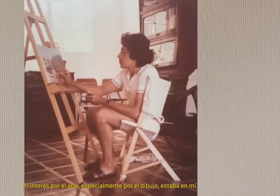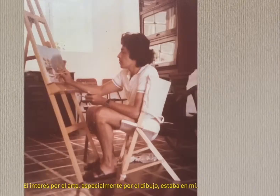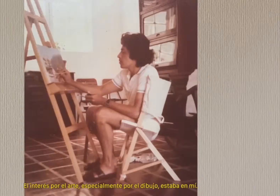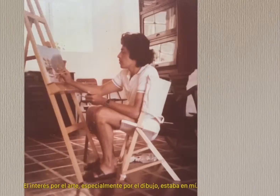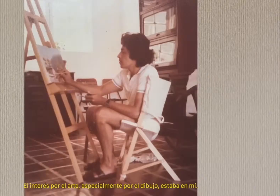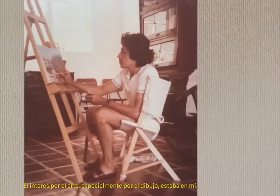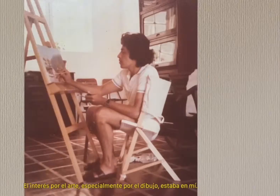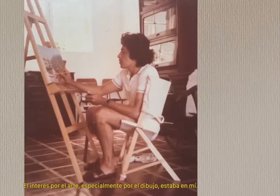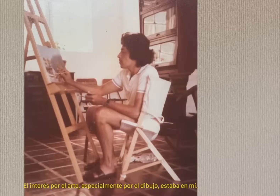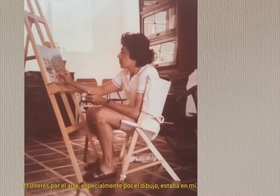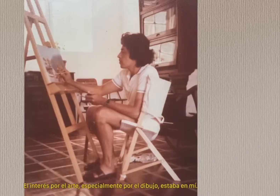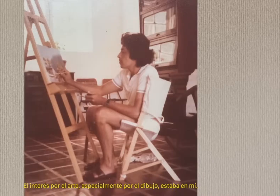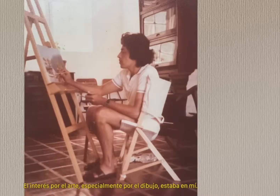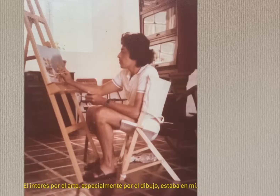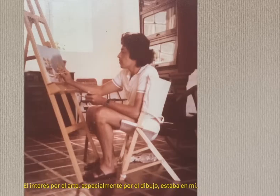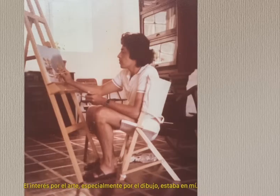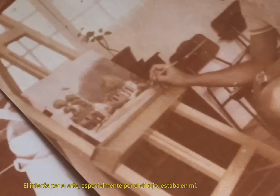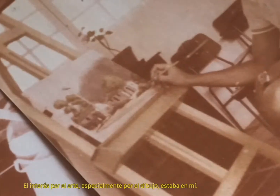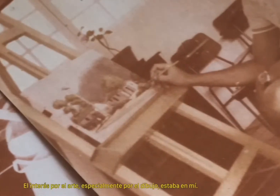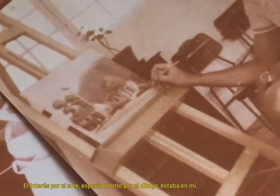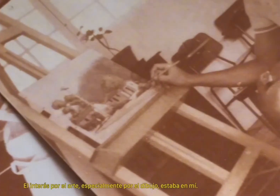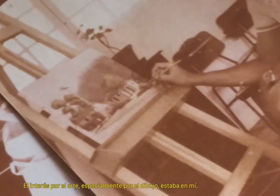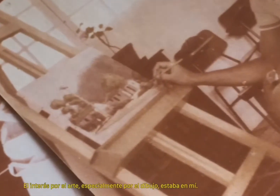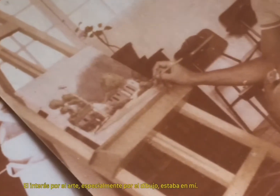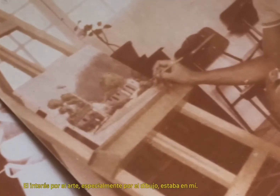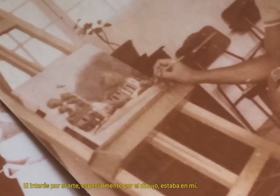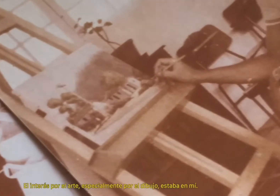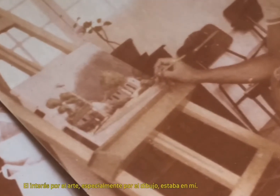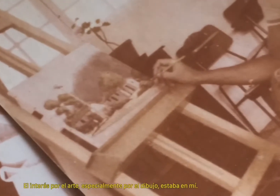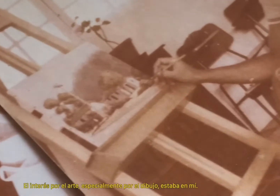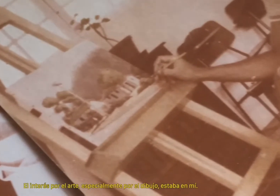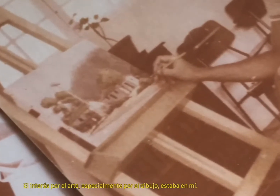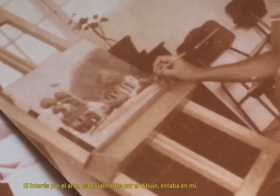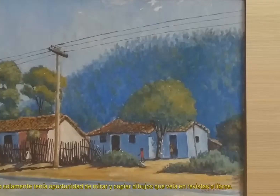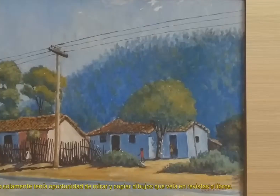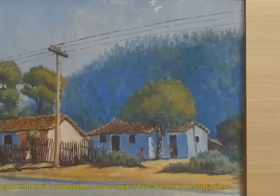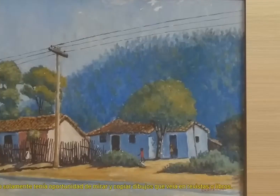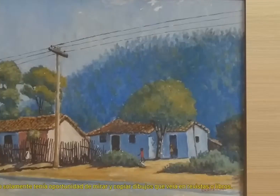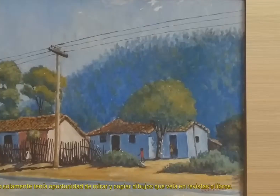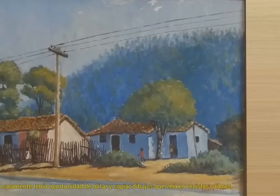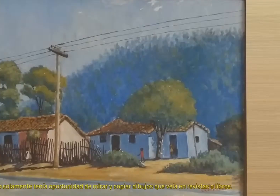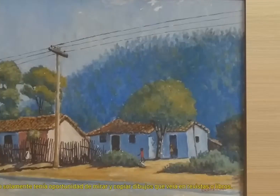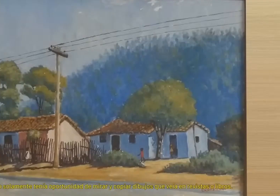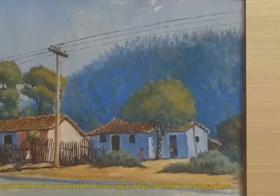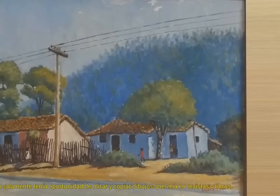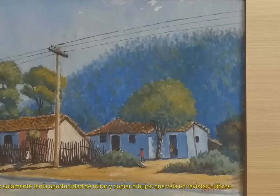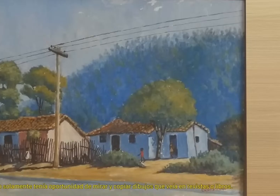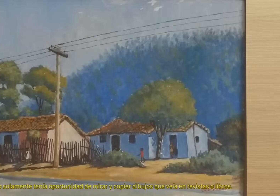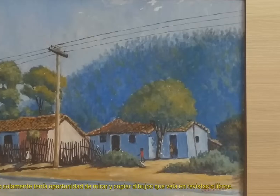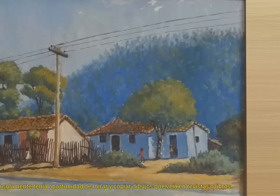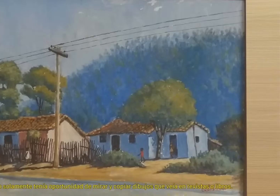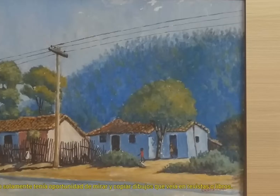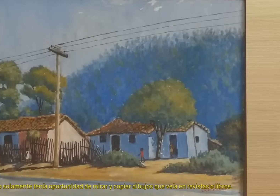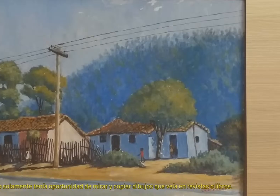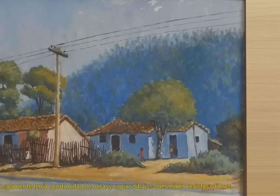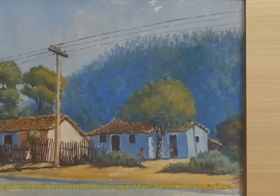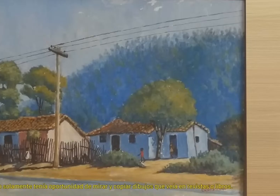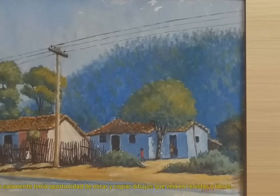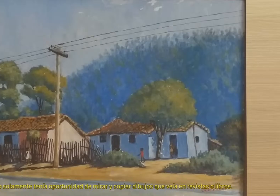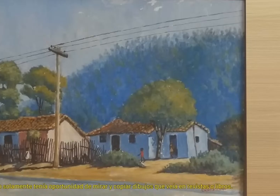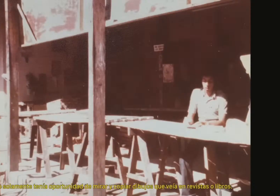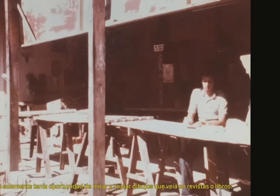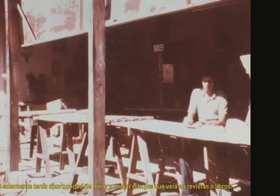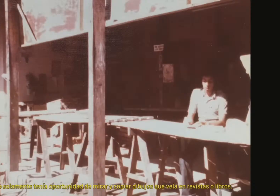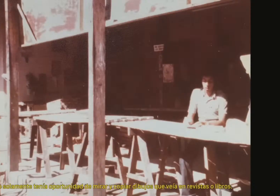el arte, especialmente por el dibujo, estaba en mí, pero solamente tenía oportunidad